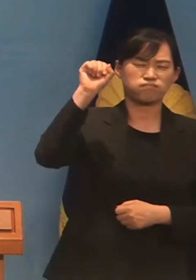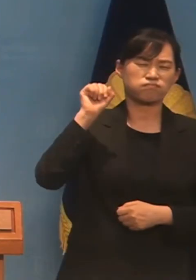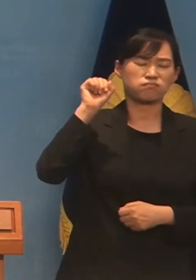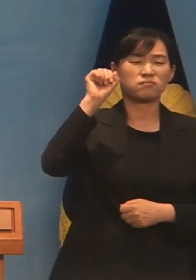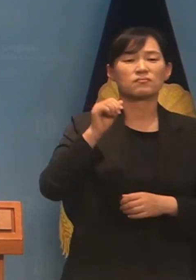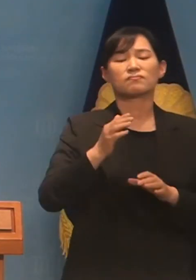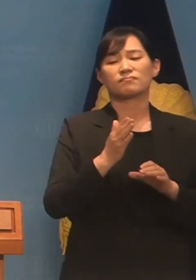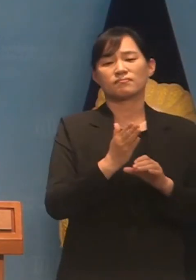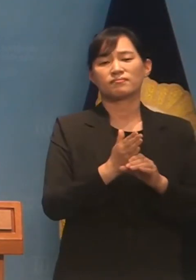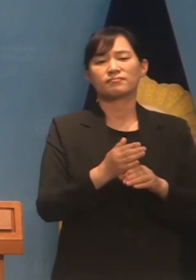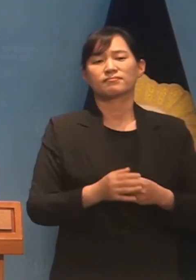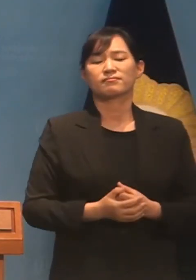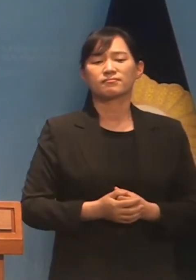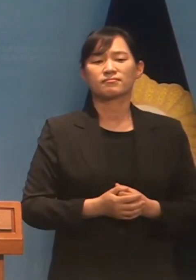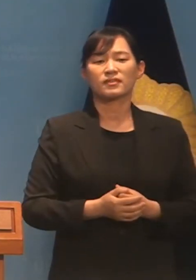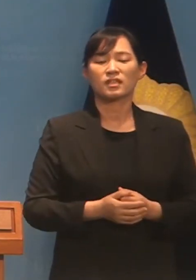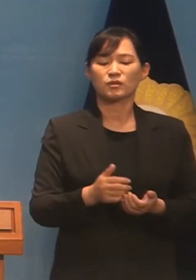있습니다.